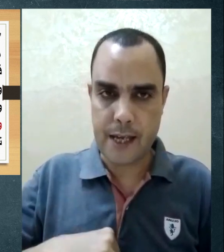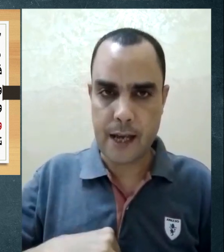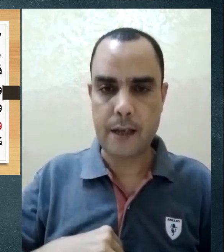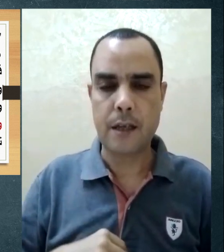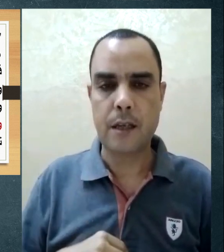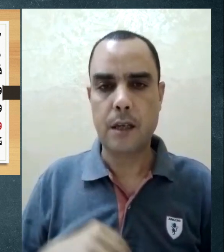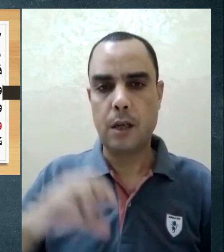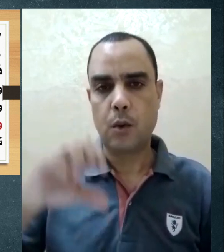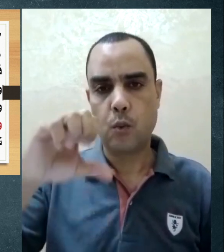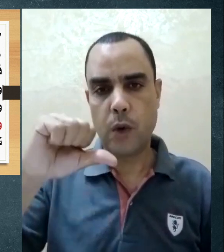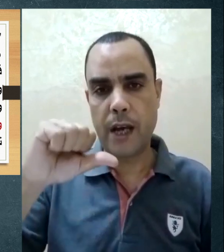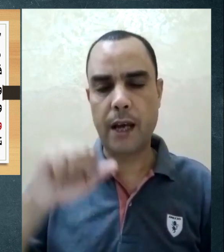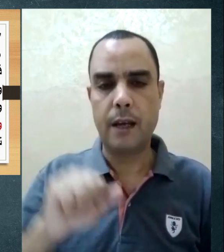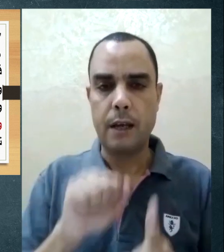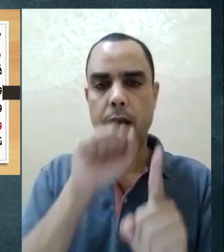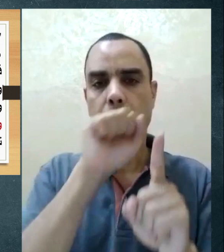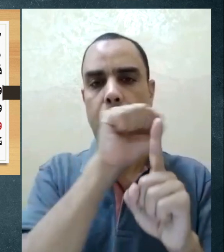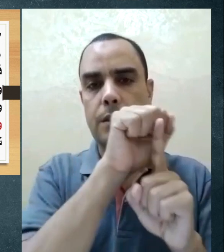نفسية